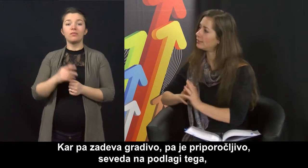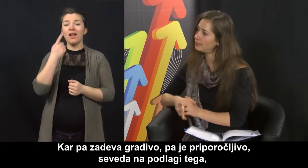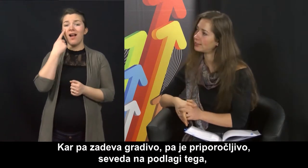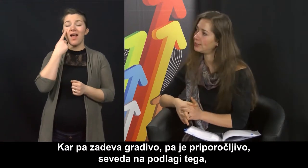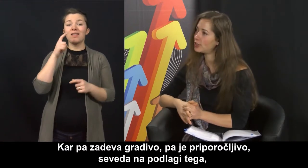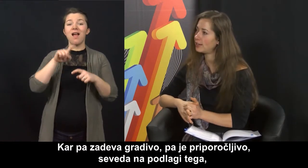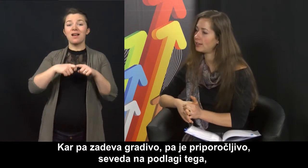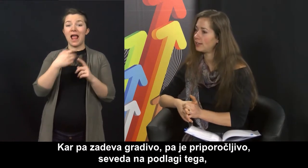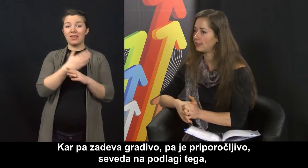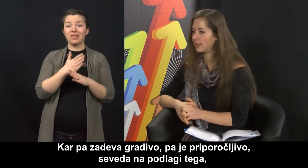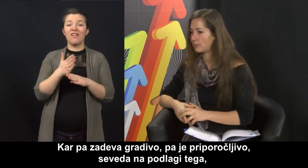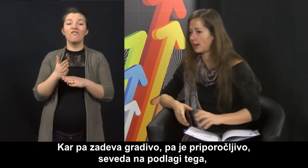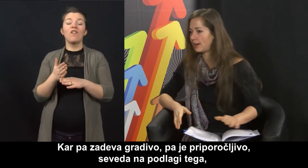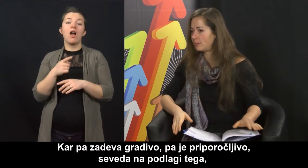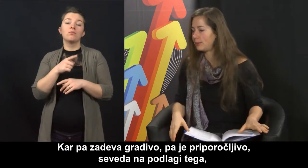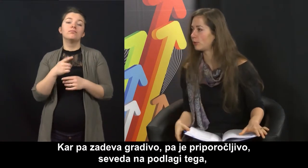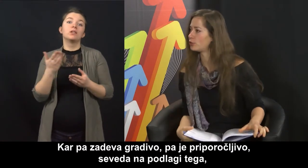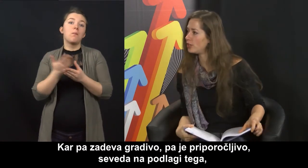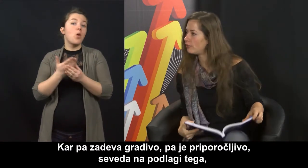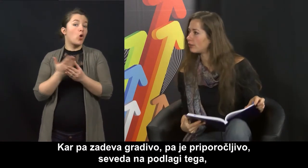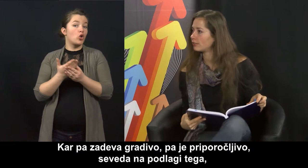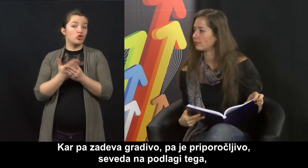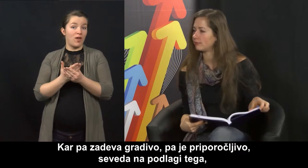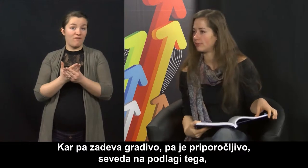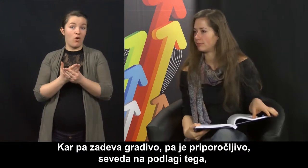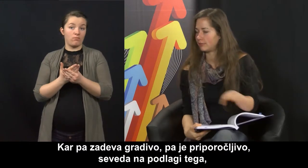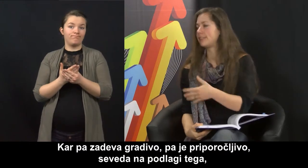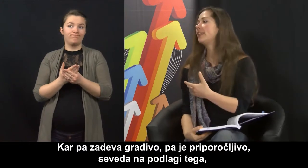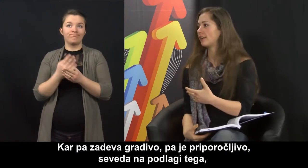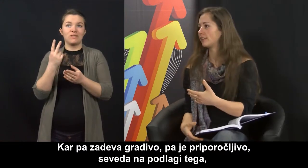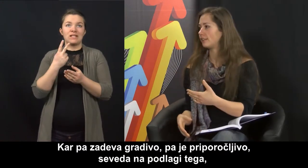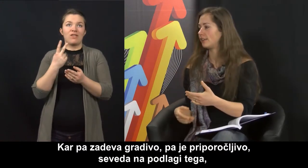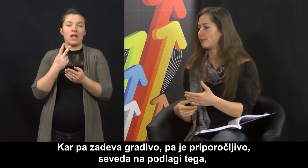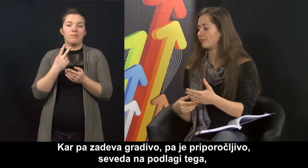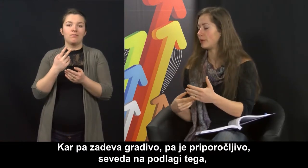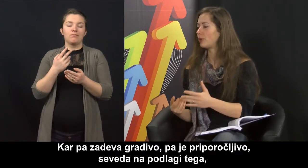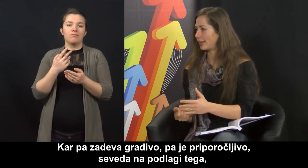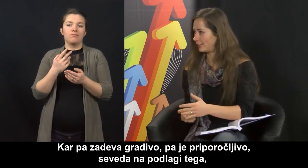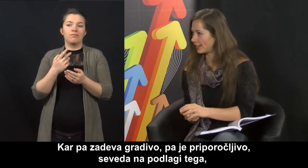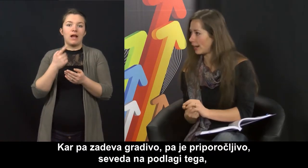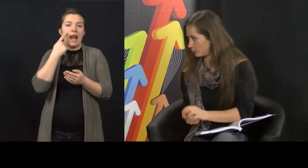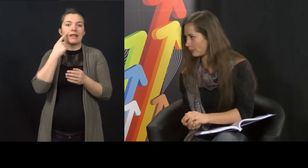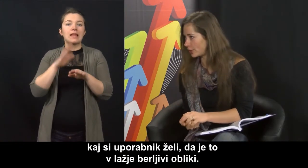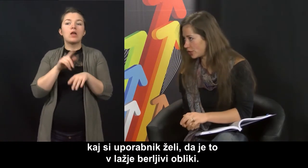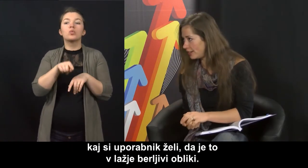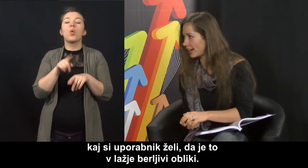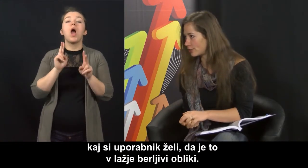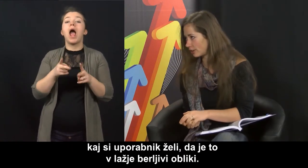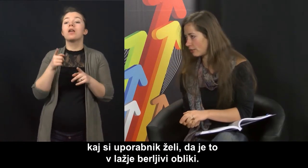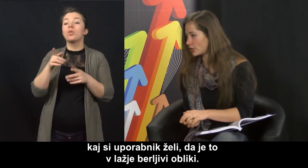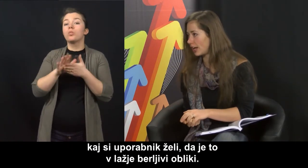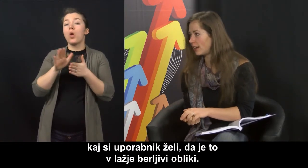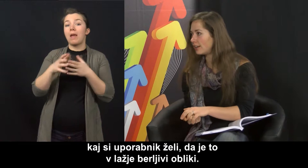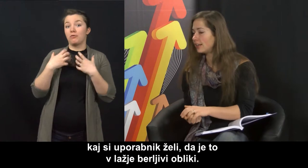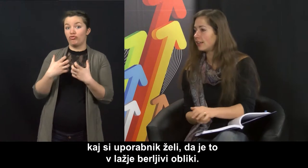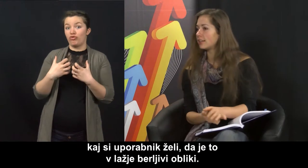pa gradiva tiče, je pa priporočljivo, seveda, na podlagi tega, kaj uporabnik želi, kaj so